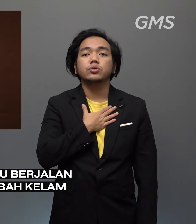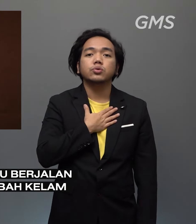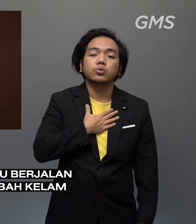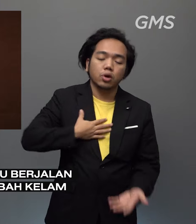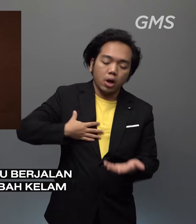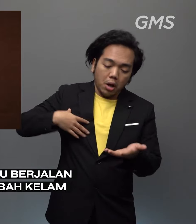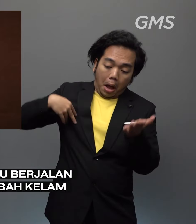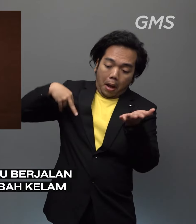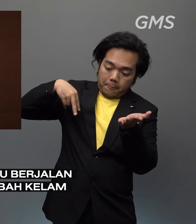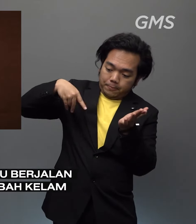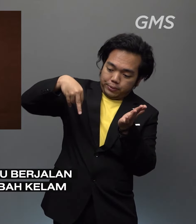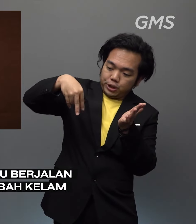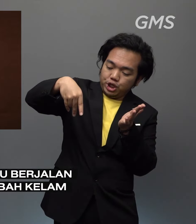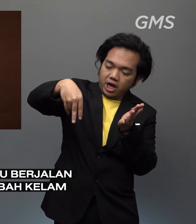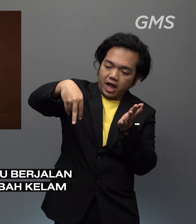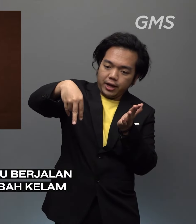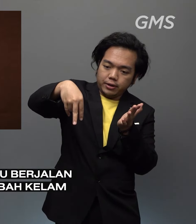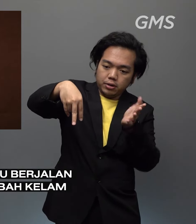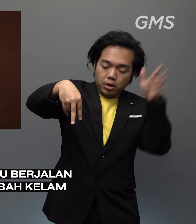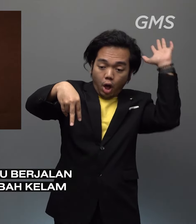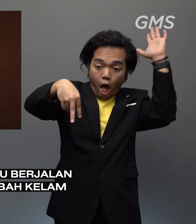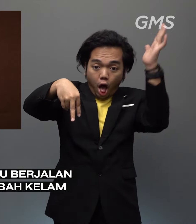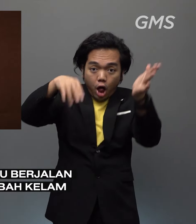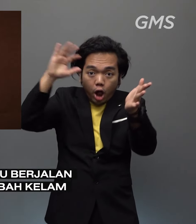sekalipun ku